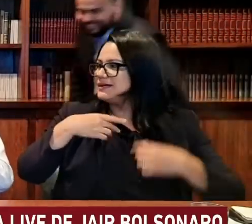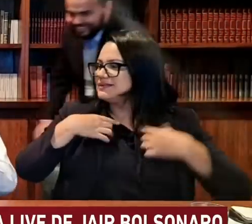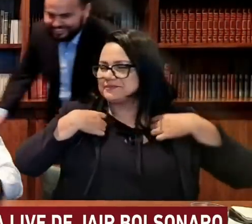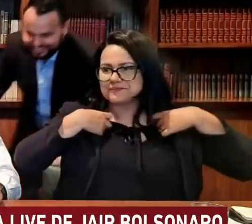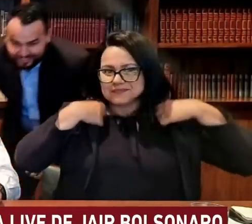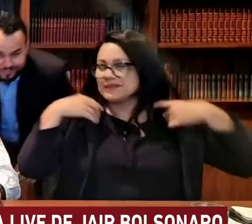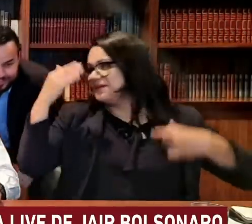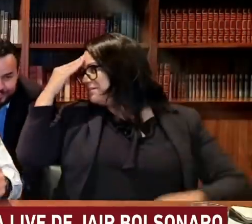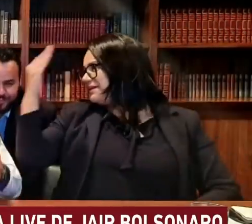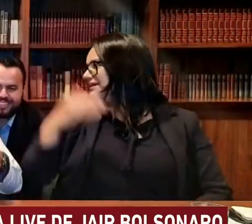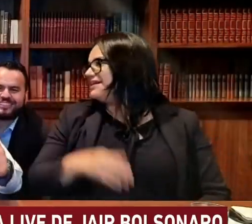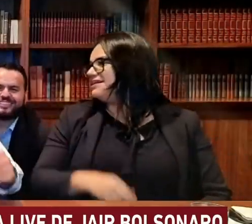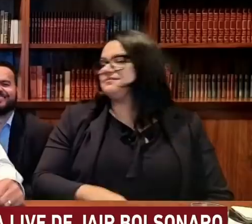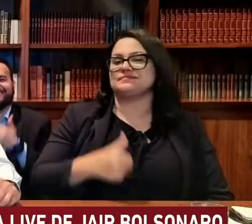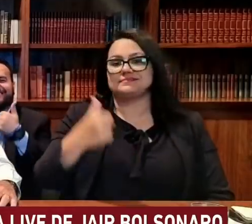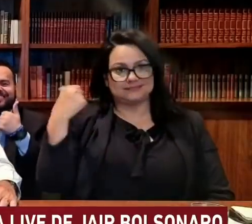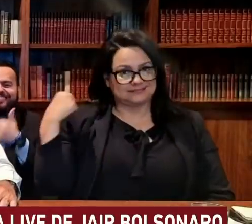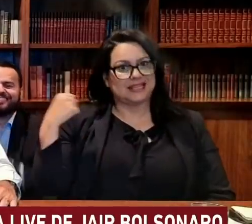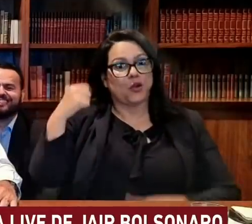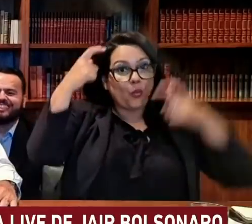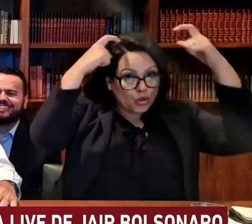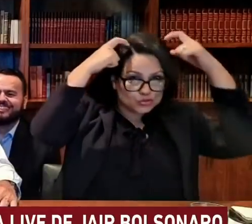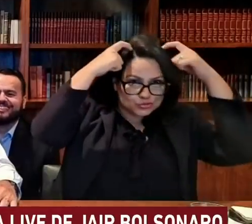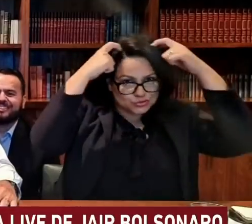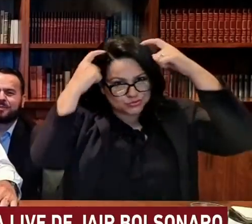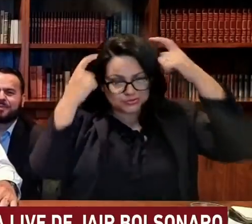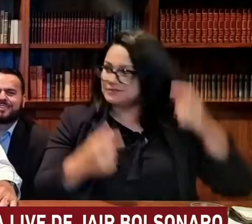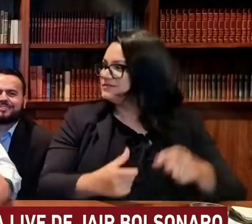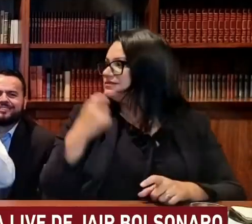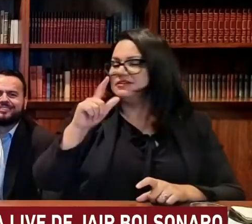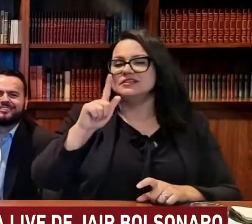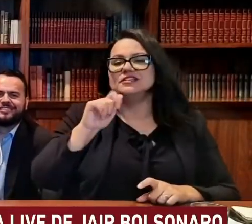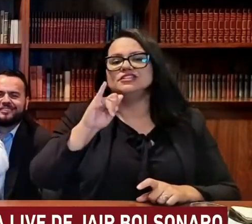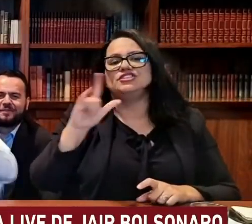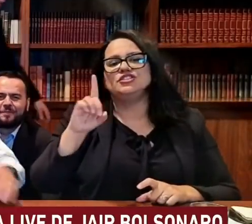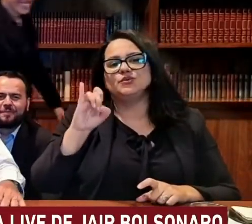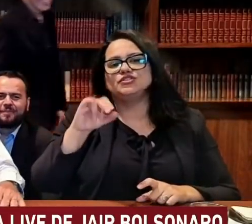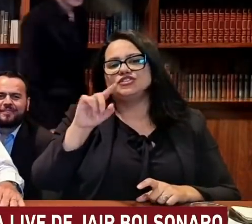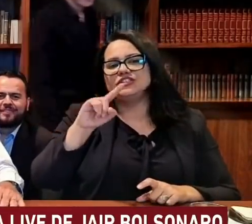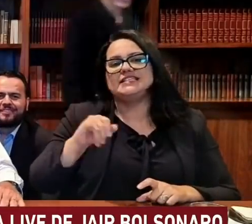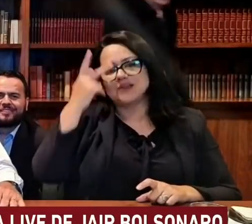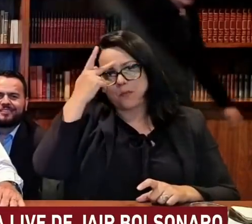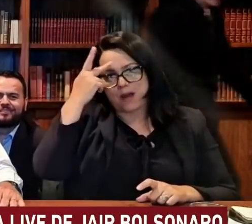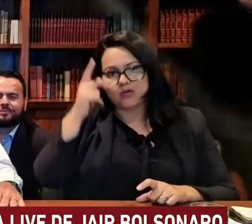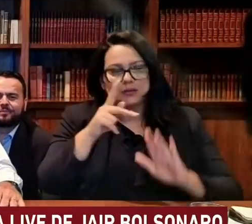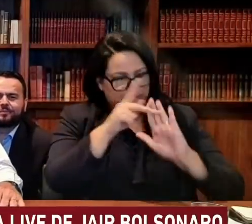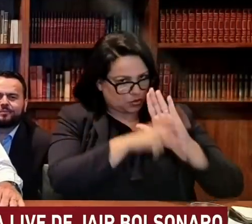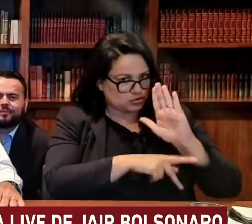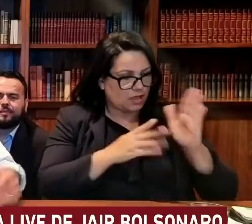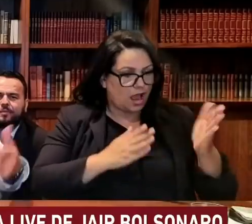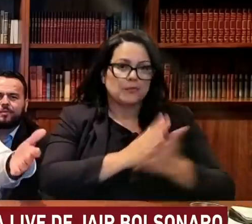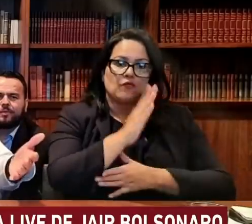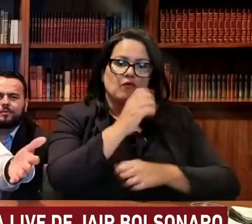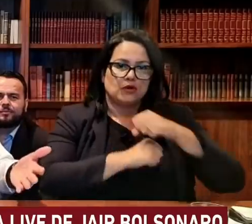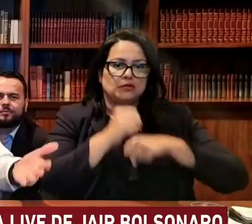Valeu, obrigado, Fuinha. Tem um urso aqui, o Gil de Nice, São Paulo, que aprovou um projeto ano passado,